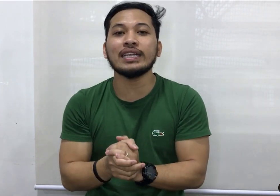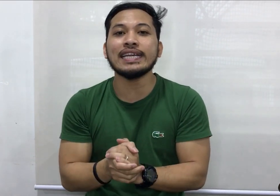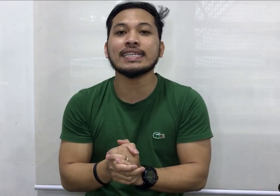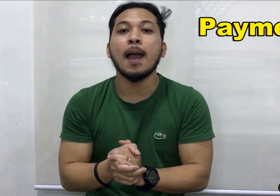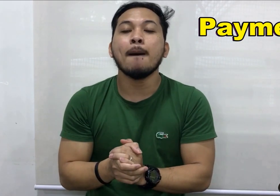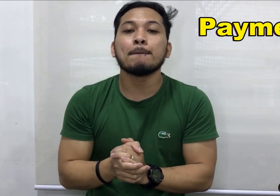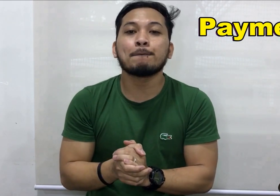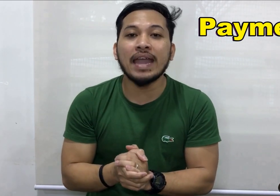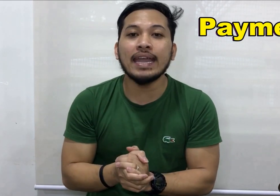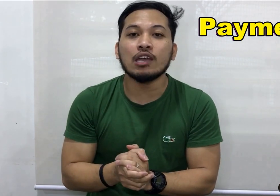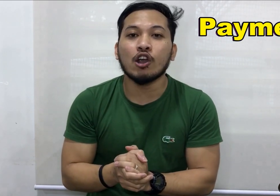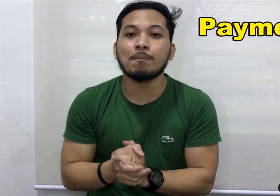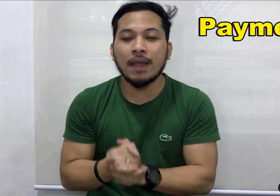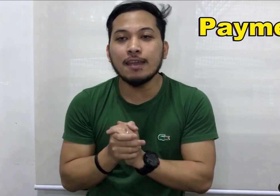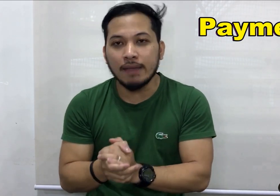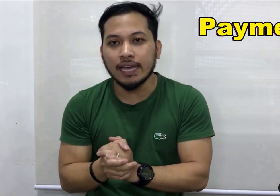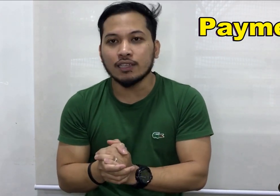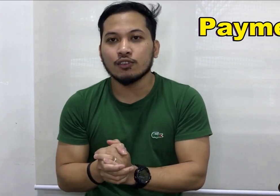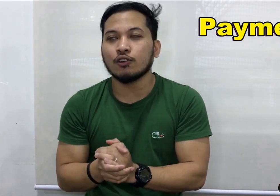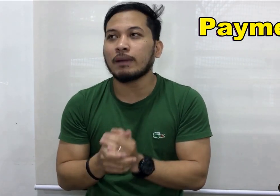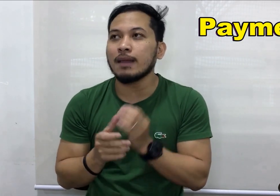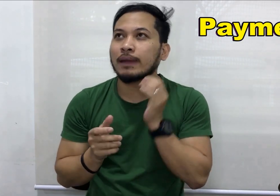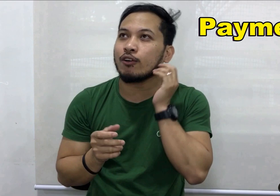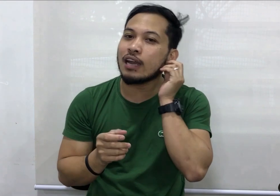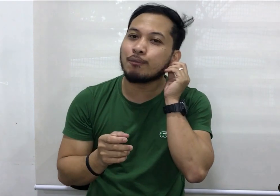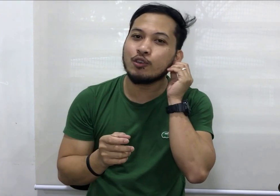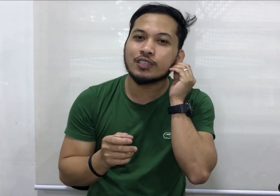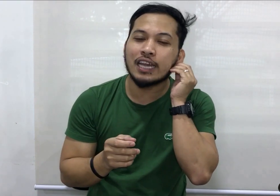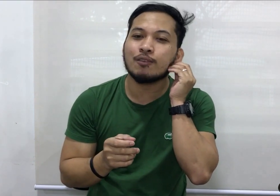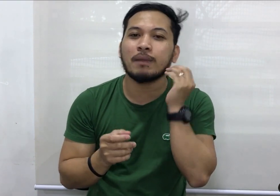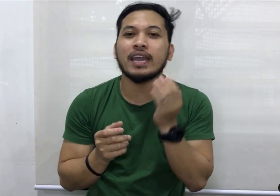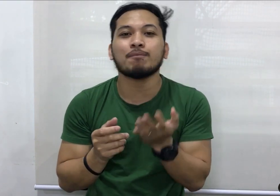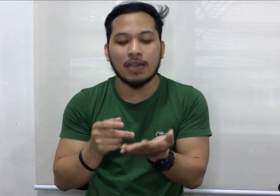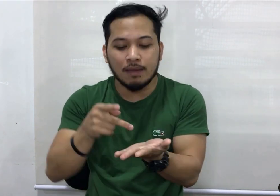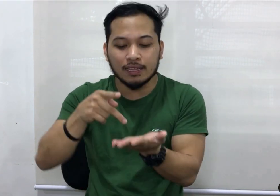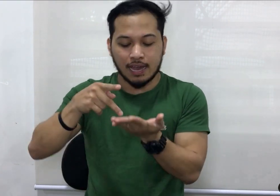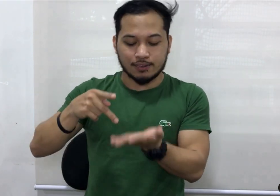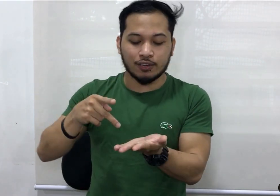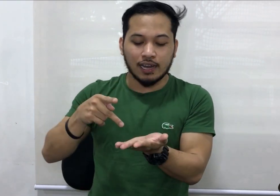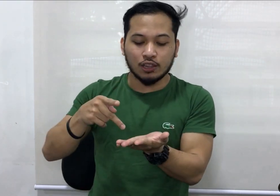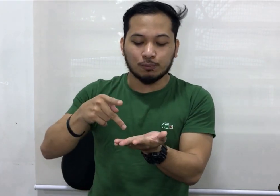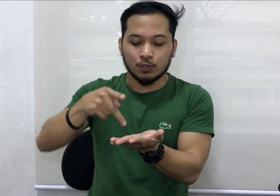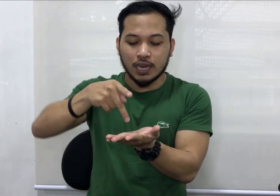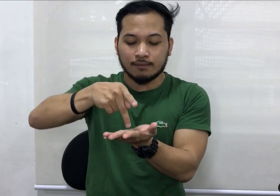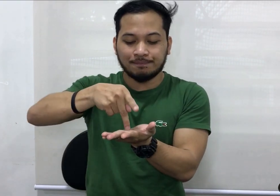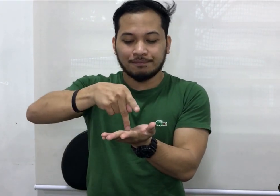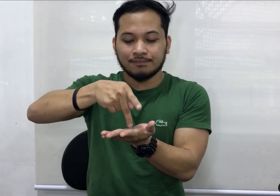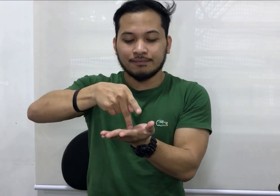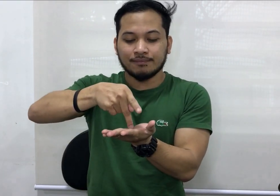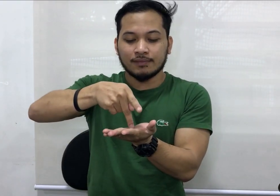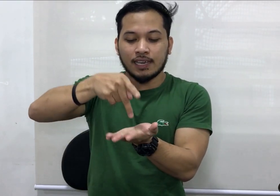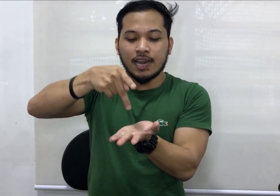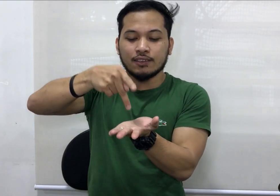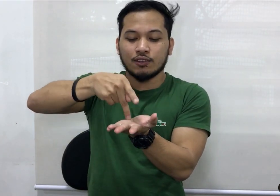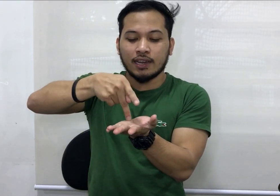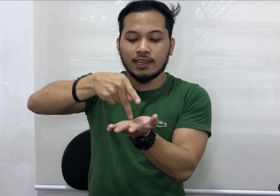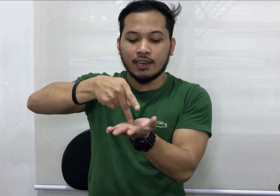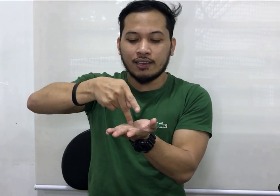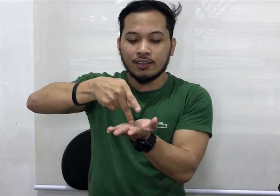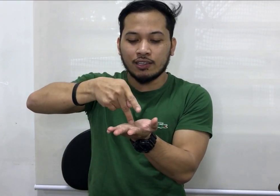word is pay or payment. So, pare-pareho lang po yung sign ng pay and payment, ha? So, nakalito po siya. Ayan, so nakailigay niyo yan